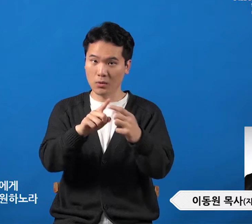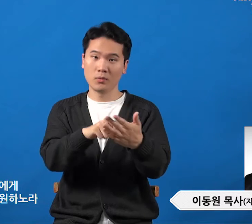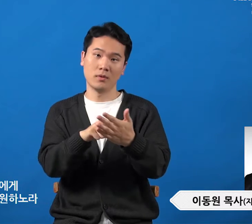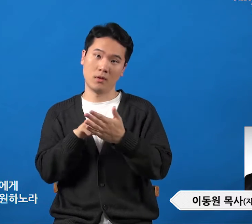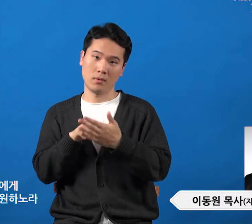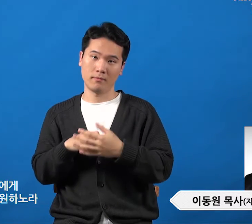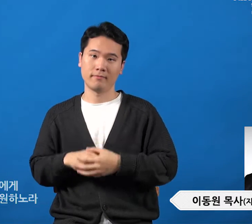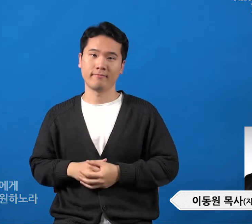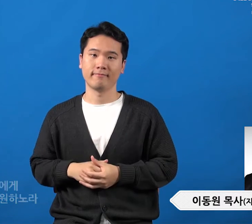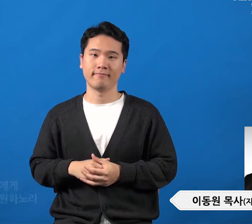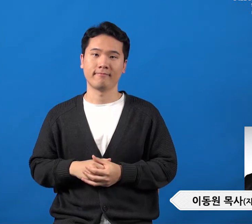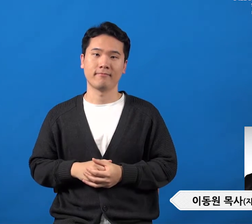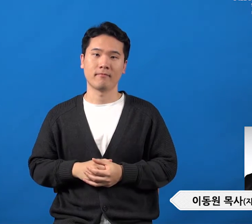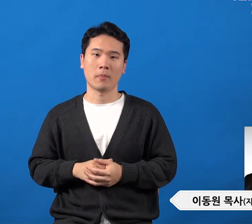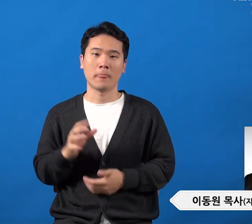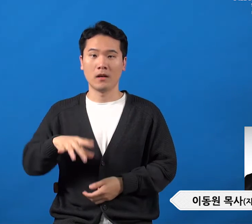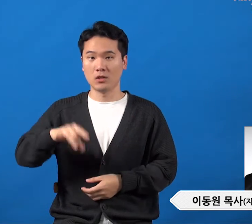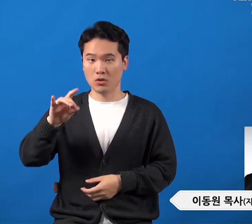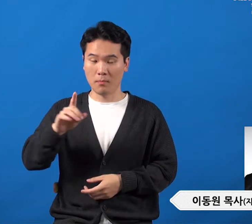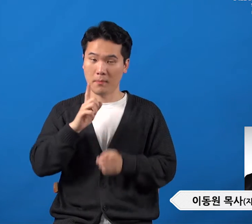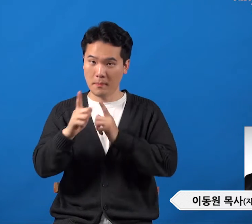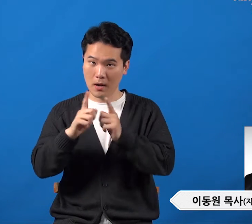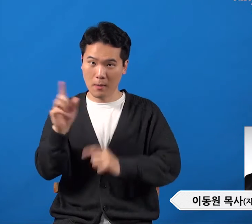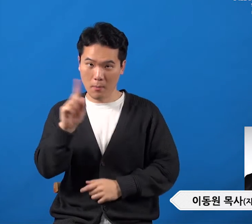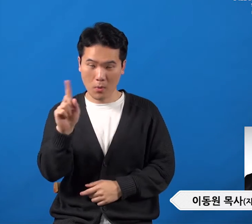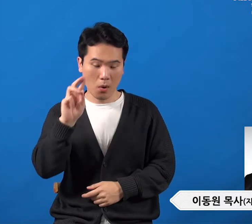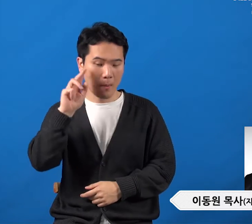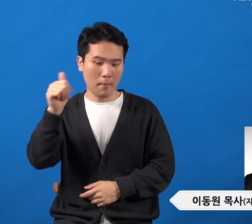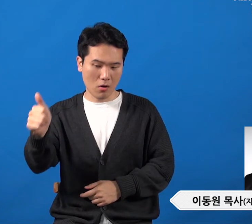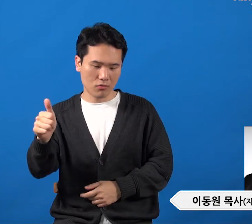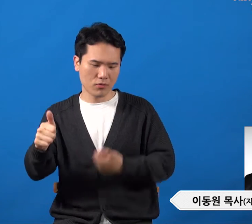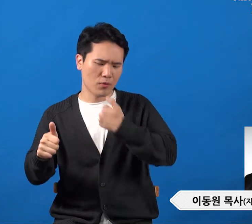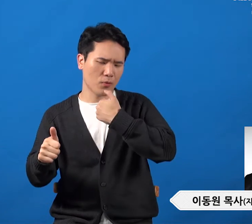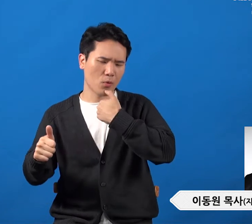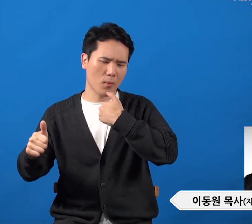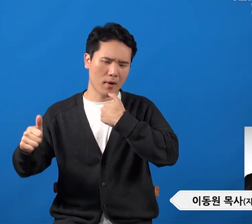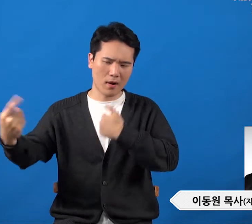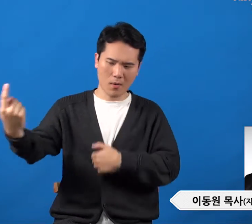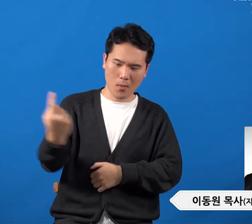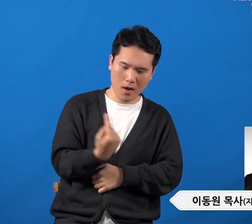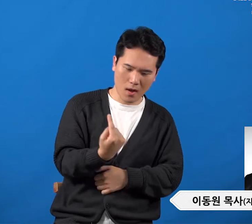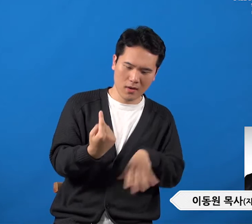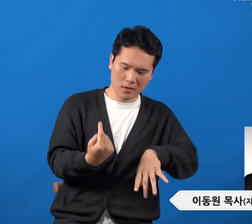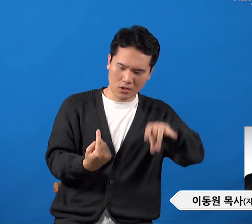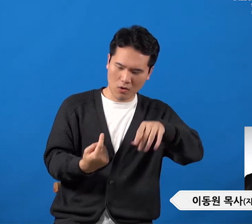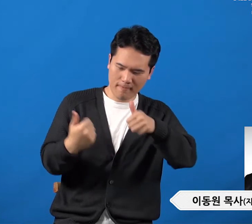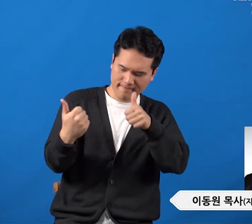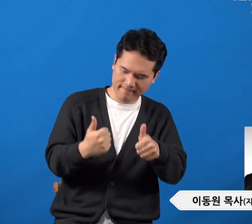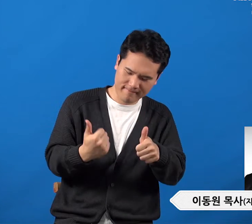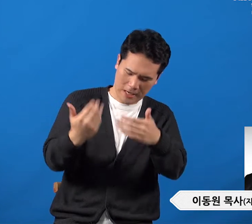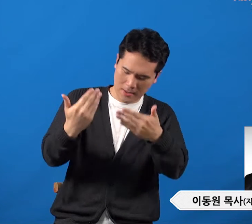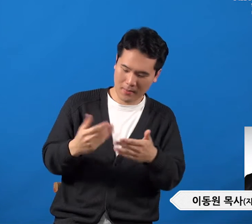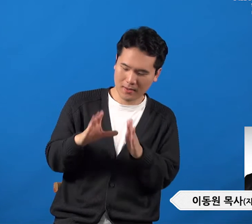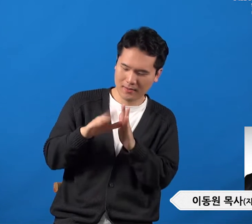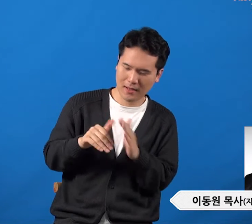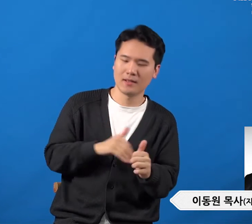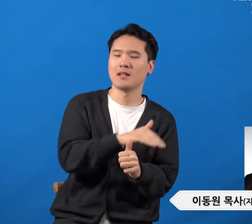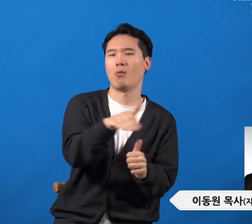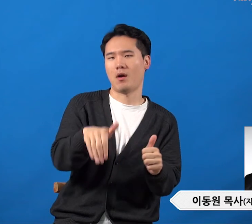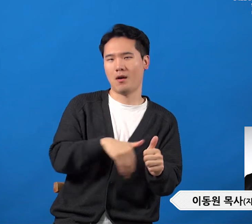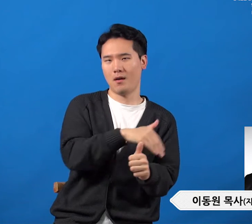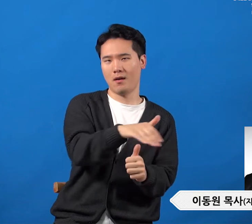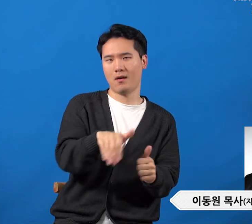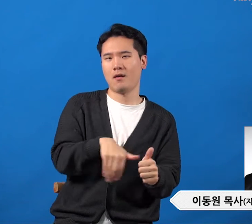처음. 이 처음이라는 말은 아마도 바울이 로마에 와서 첫 번째 재판을 받을 때의